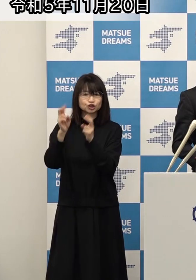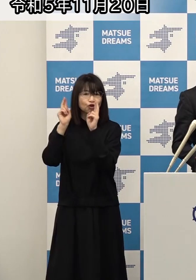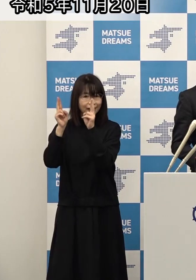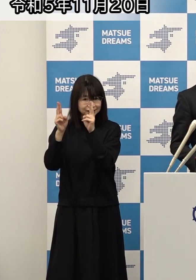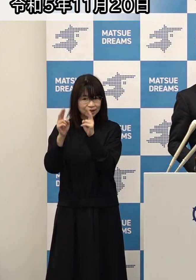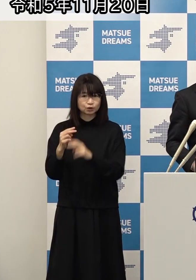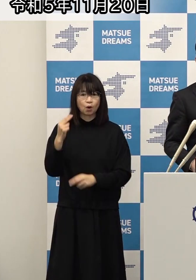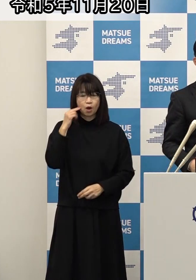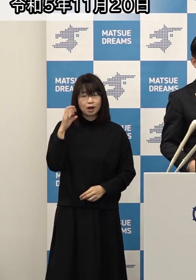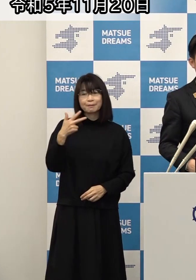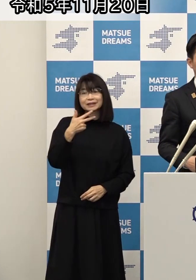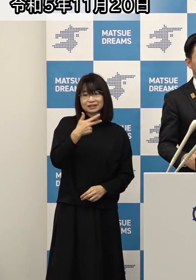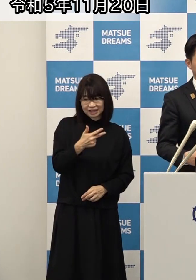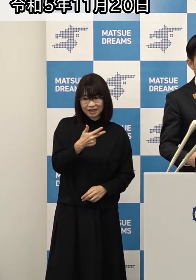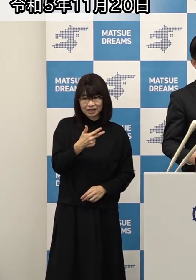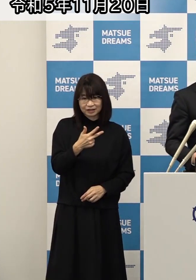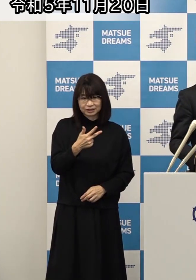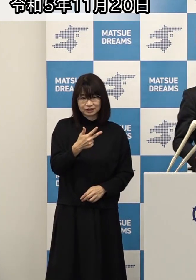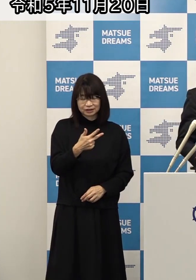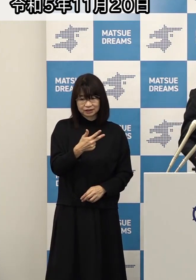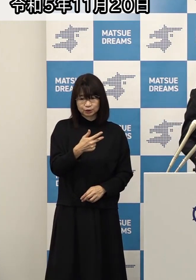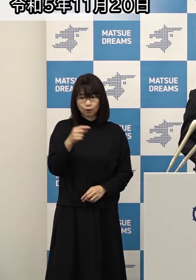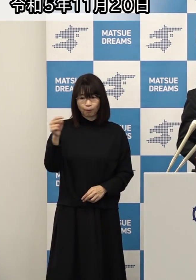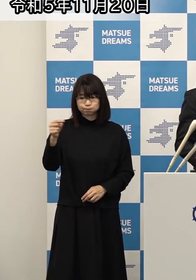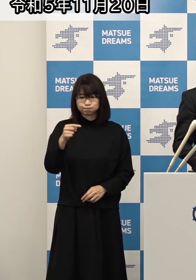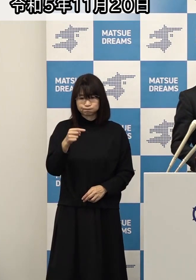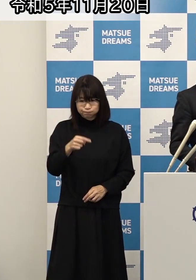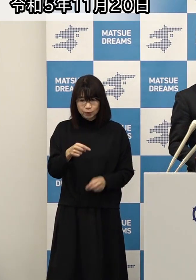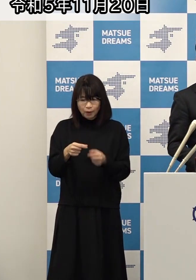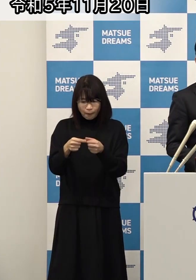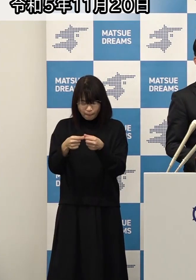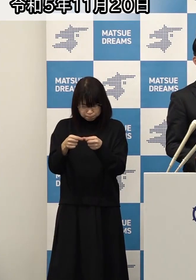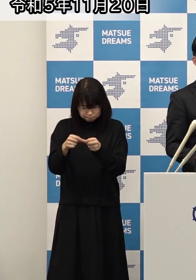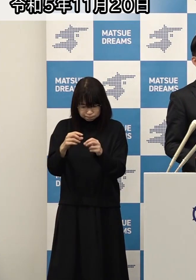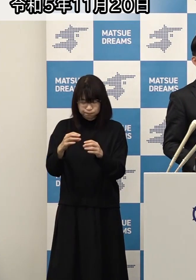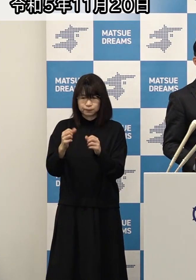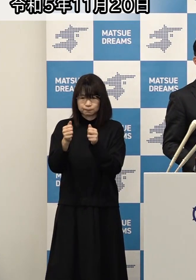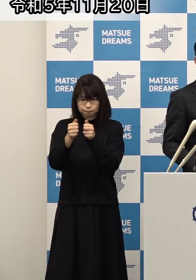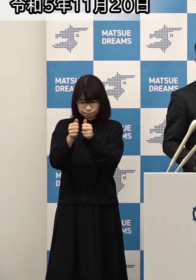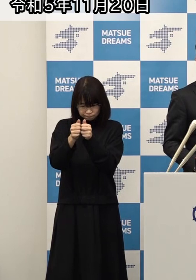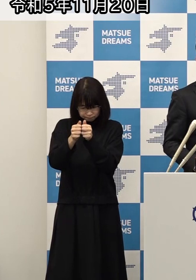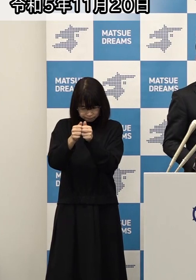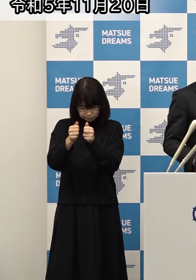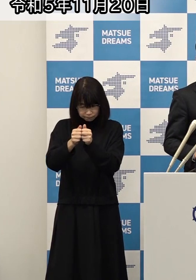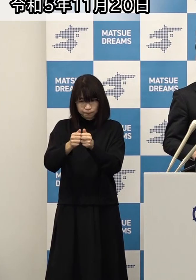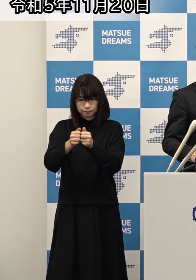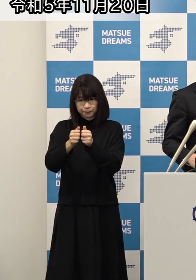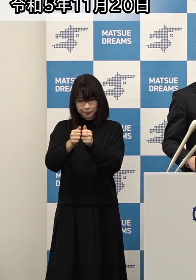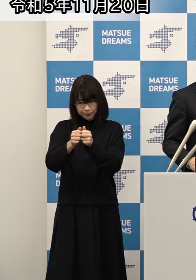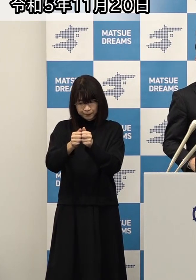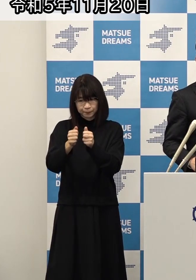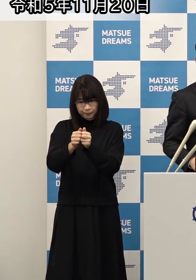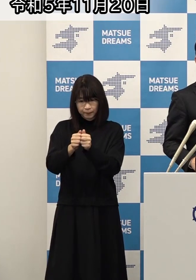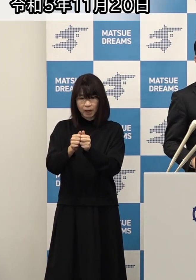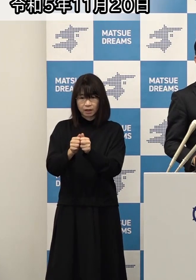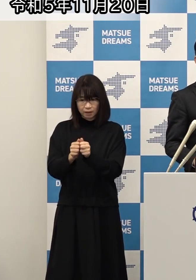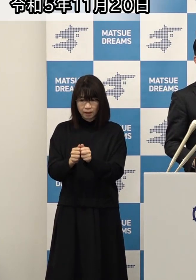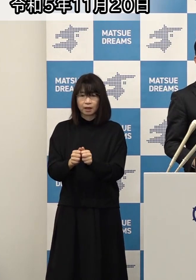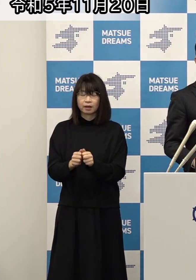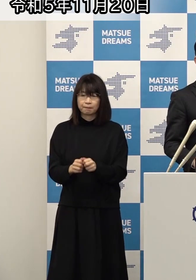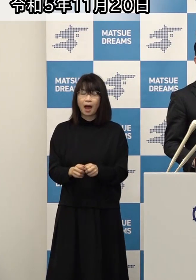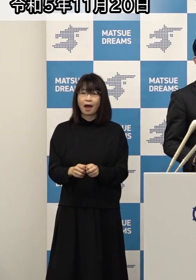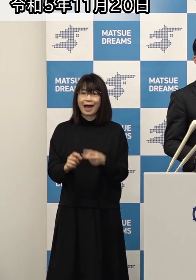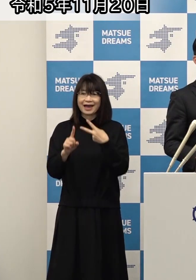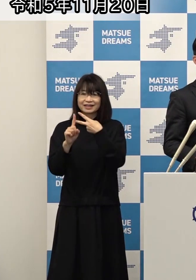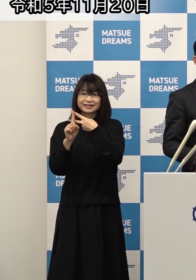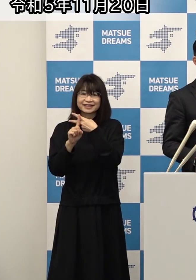担当しているセクションのものがかなり、密にコミュニケーションを図らせていただいて、同じような機能が提供でき